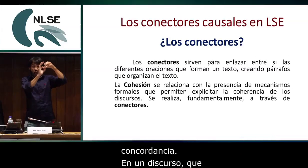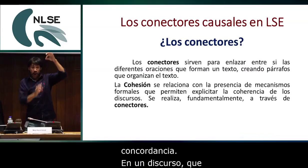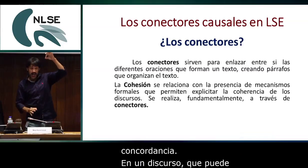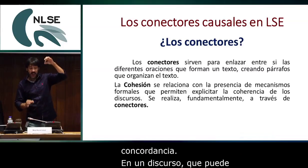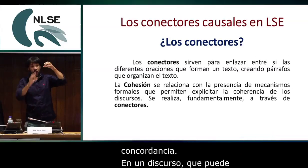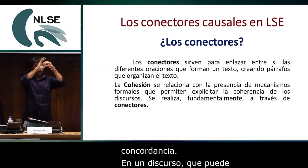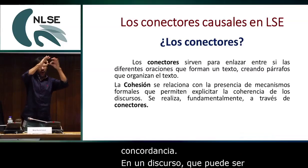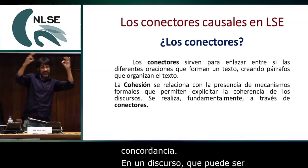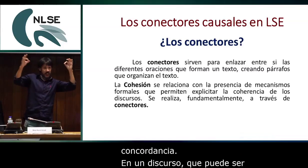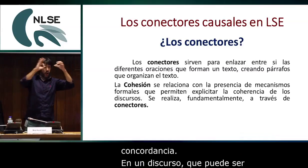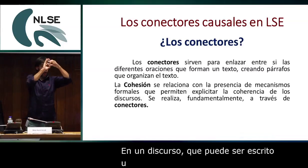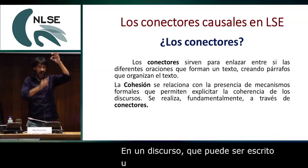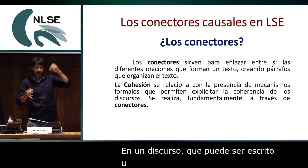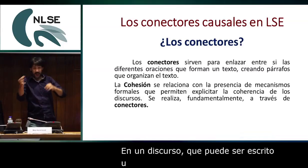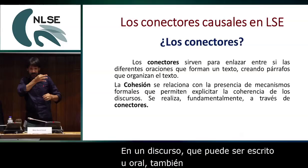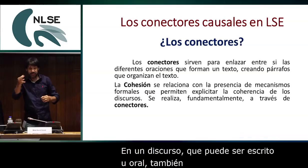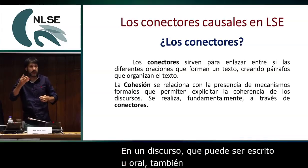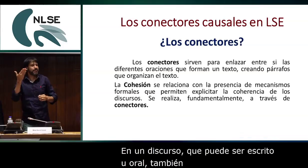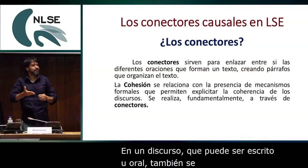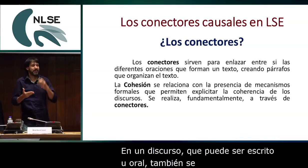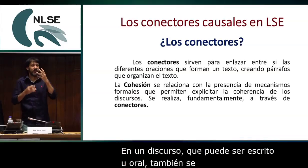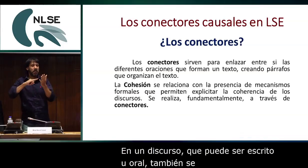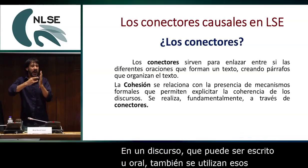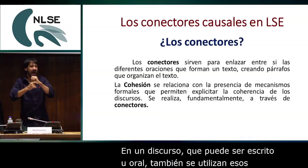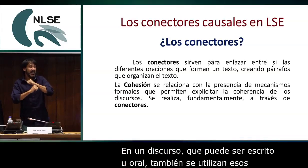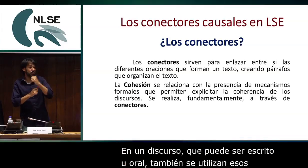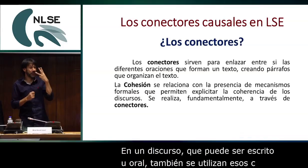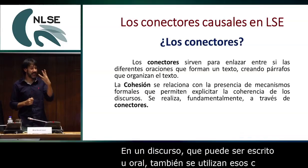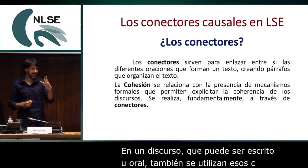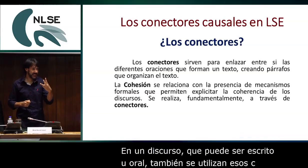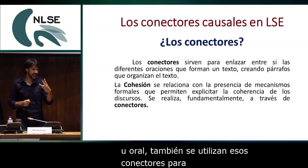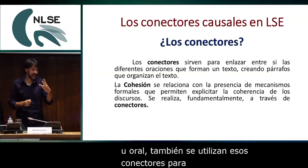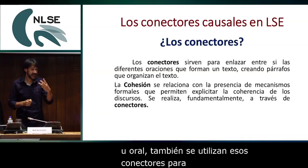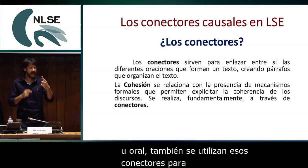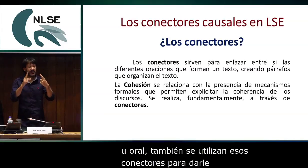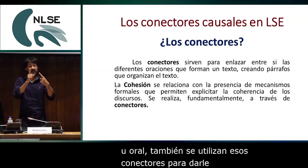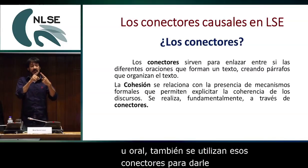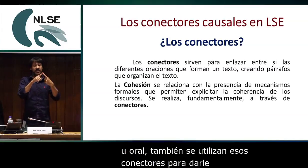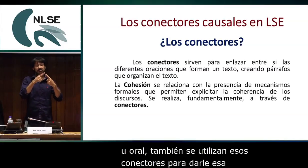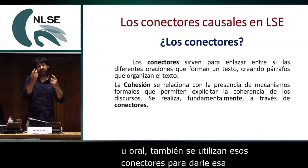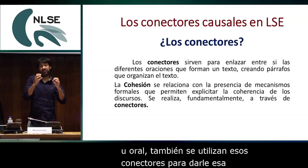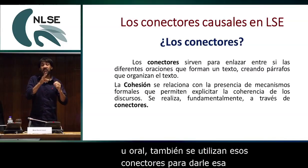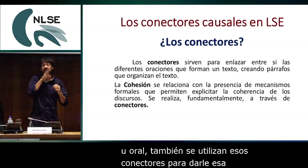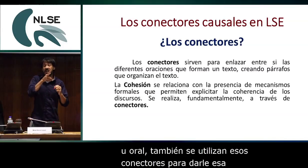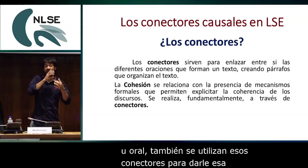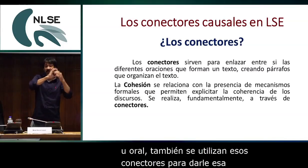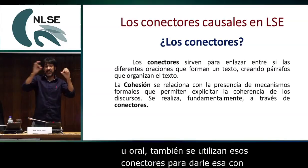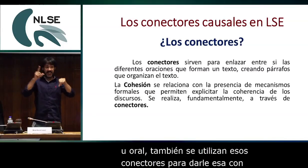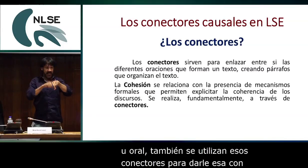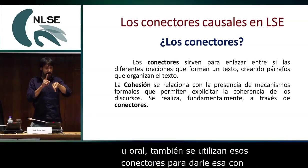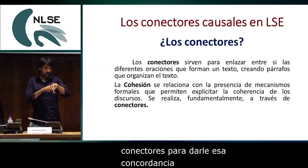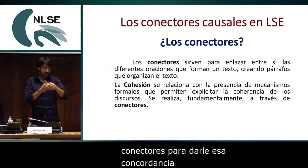esa concordancia. La cohesión y la concordancia es muy importante y para eso se necesitan